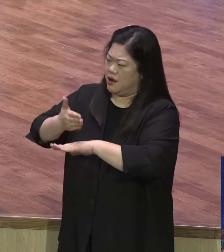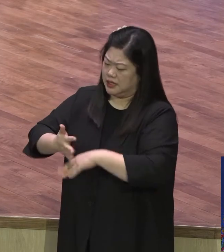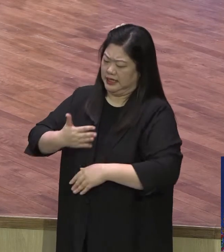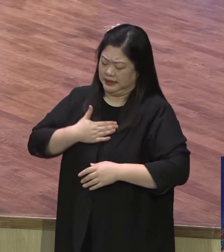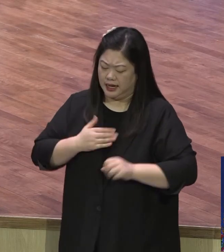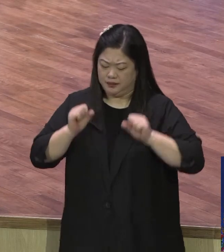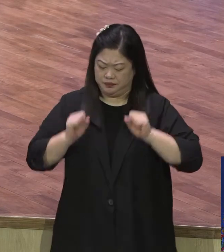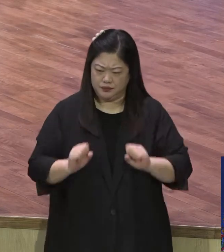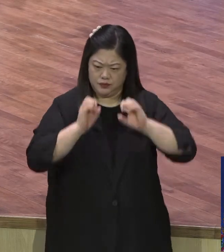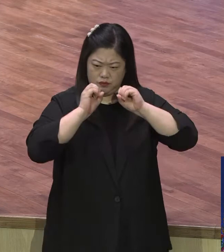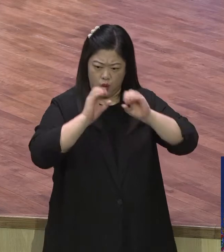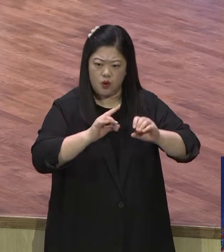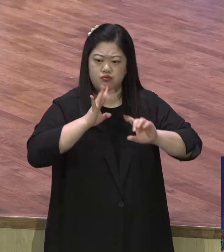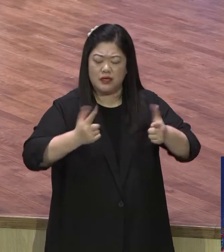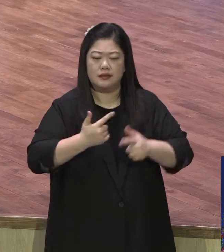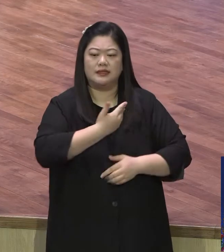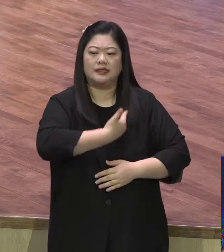키우고 있나 안 있나